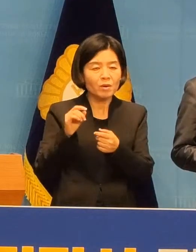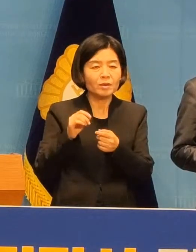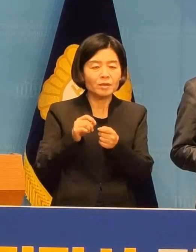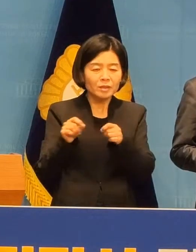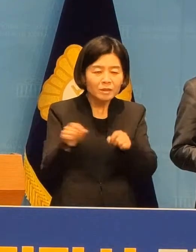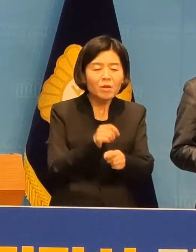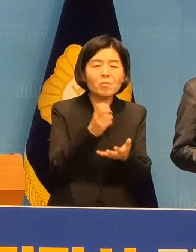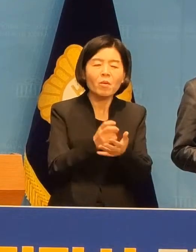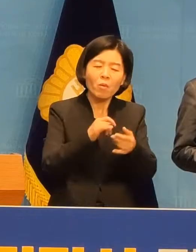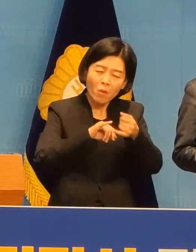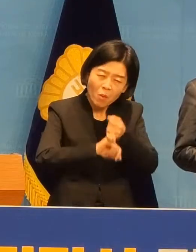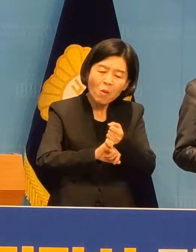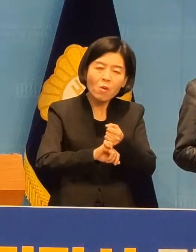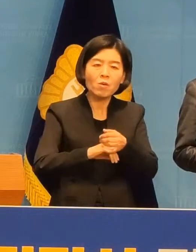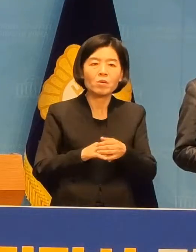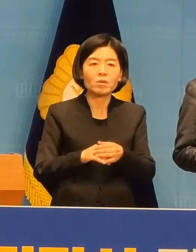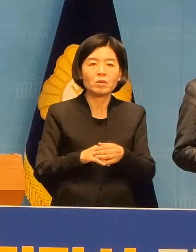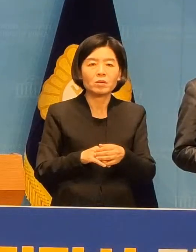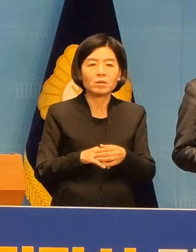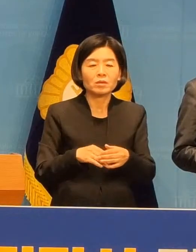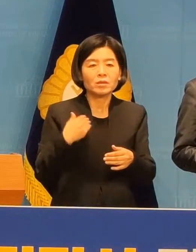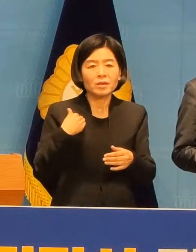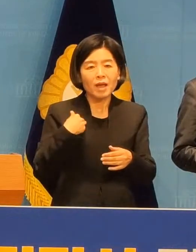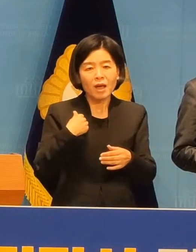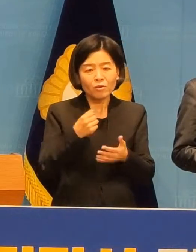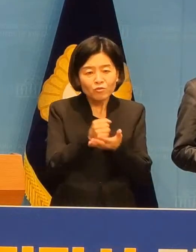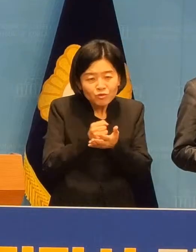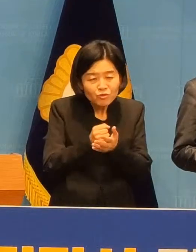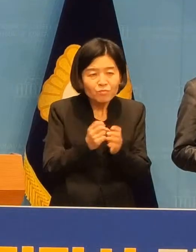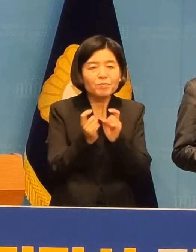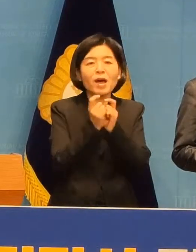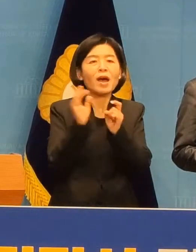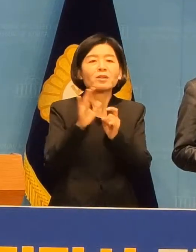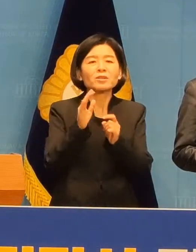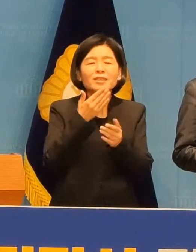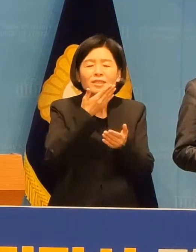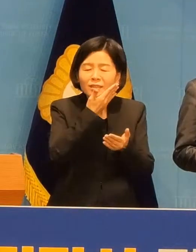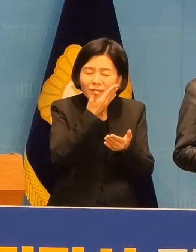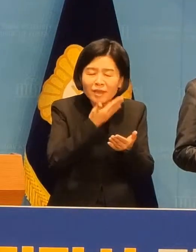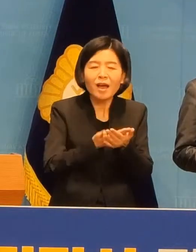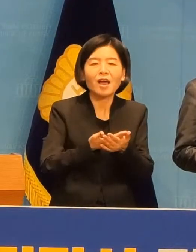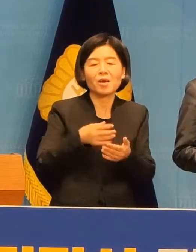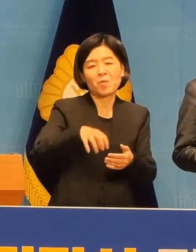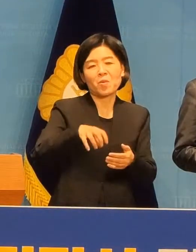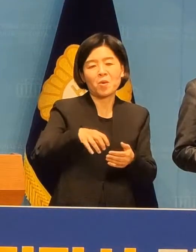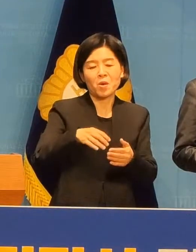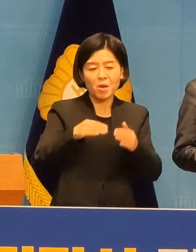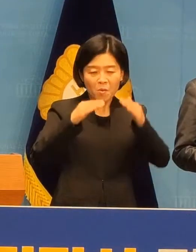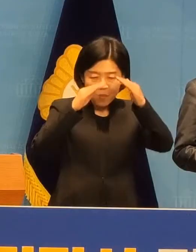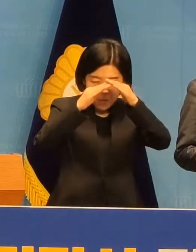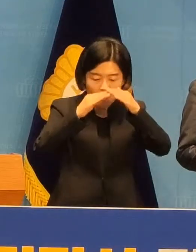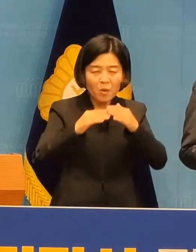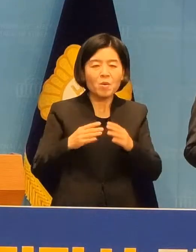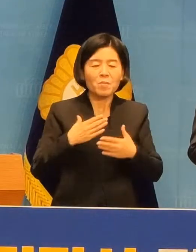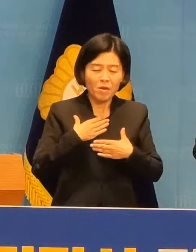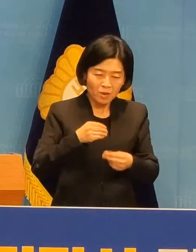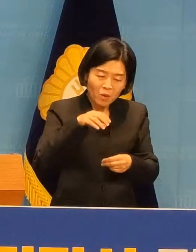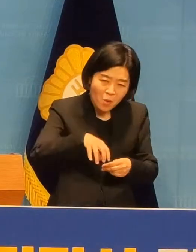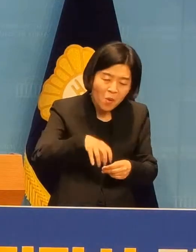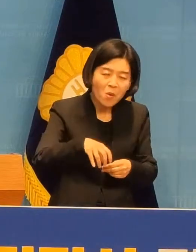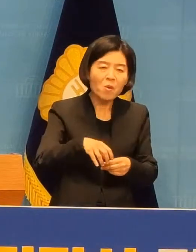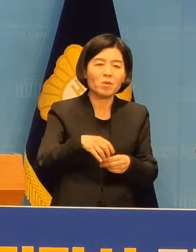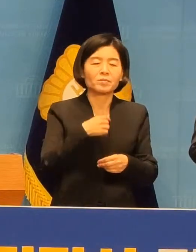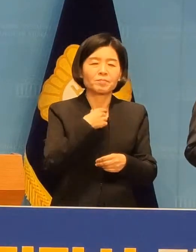복불복 인생이 아닌 최소 보장 인생으로 만들어 달라, 보금자리가 묘자리가 되지 않게 관심 가져달라는